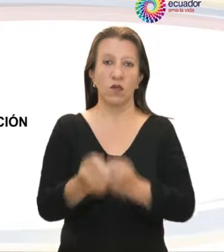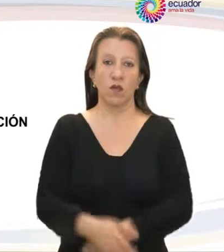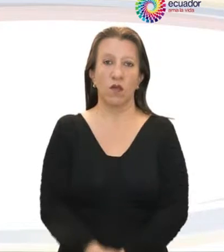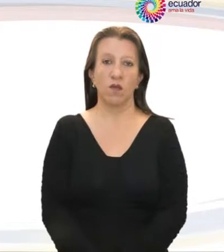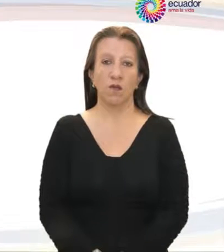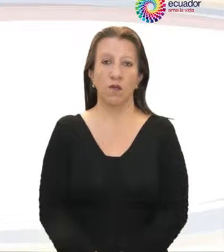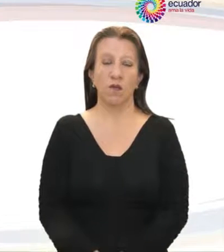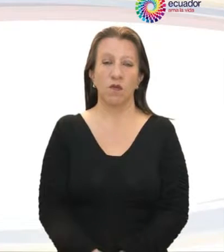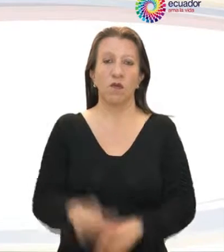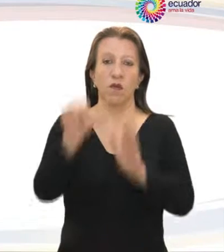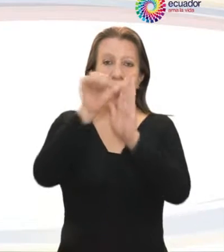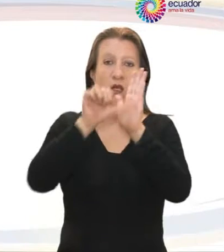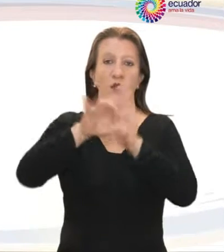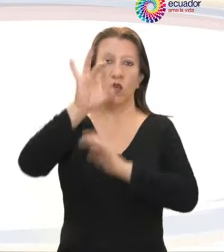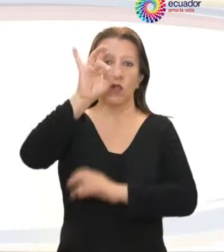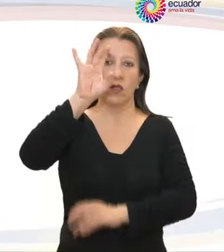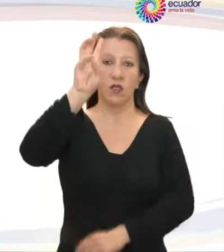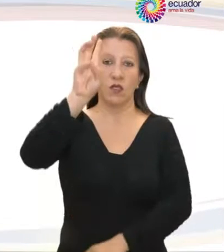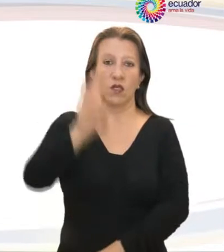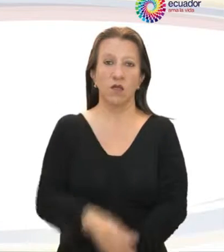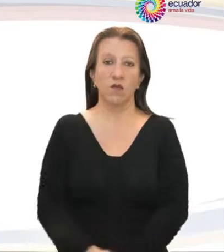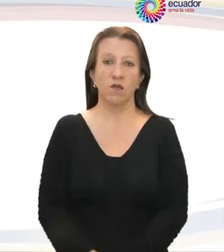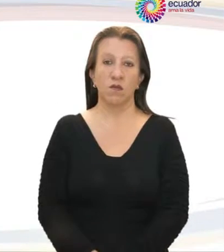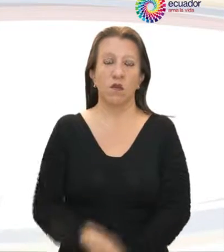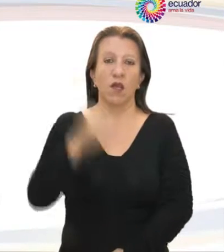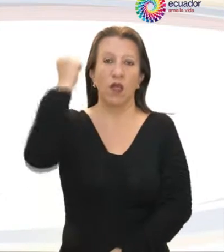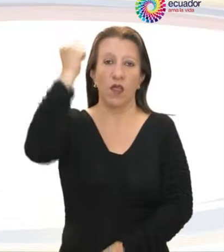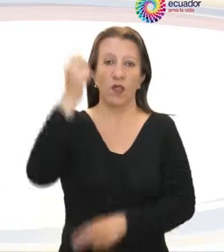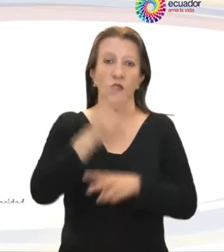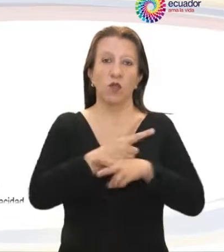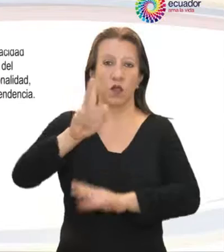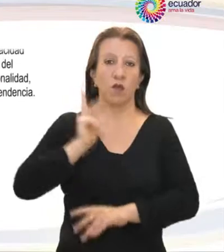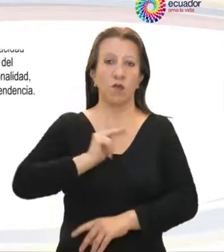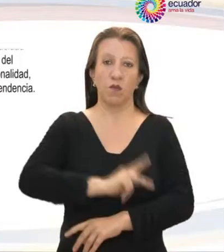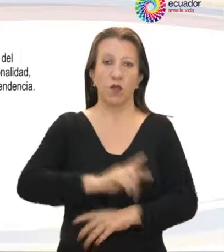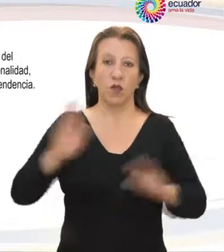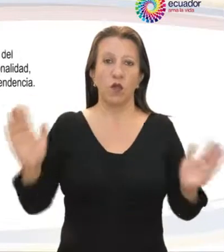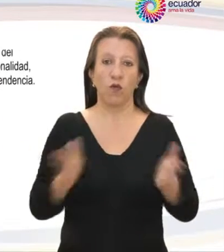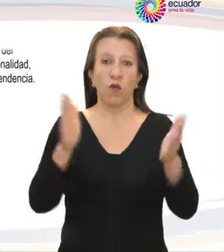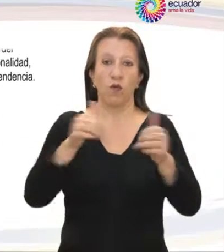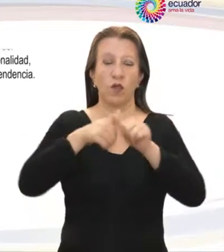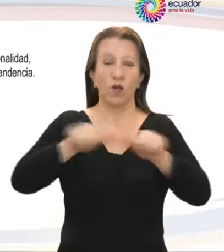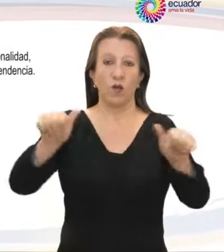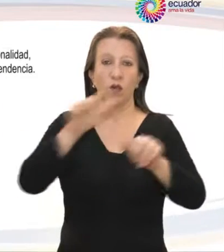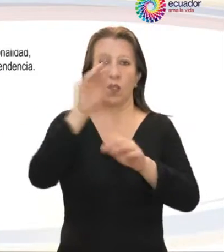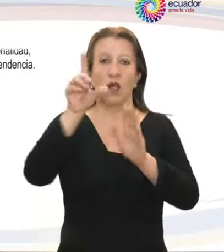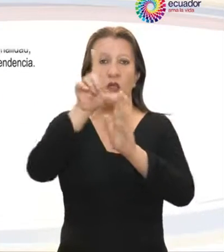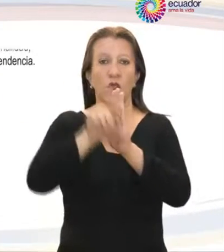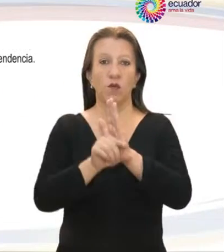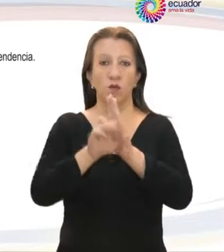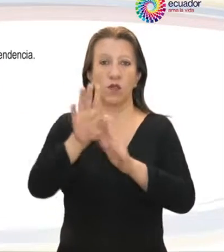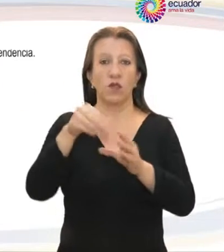Sección décima. De la protección y promoción social. Artículo 86.